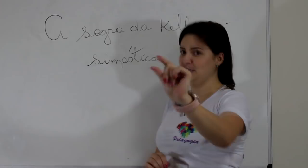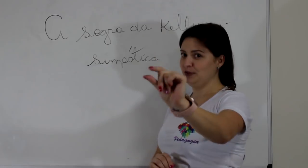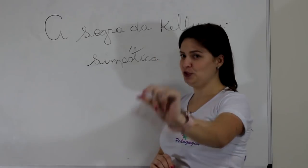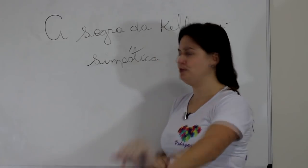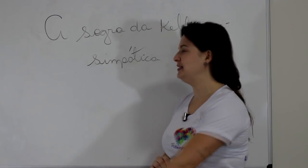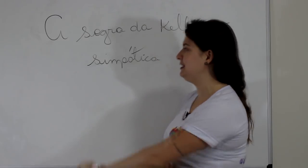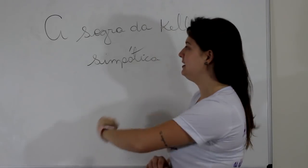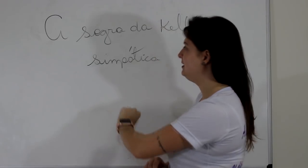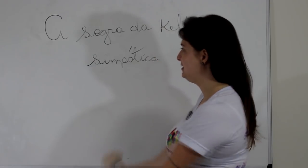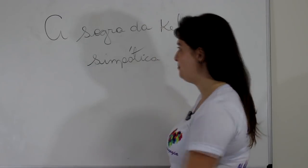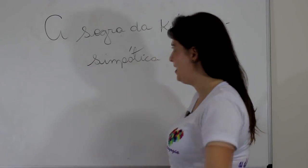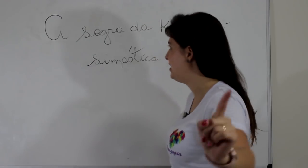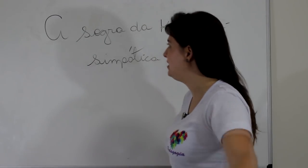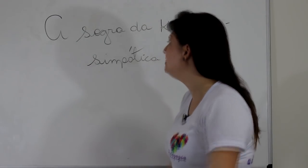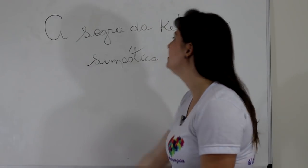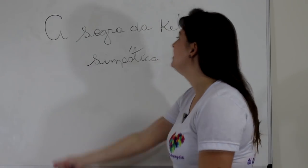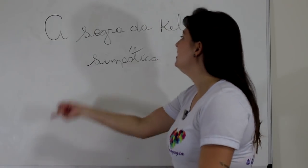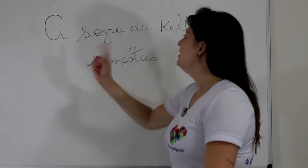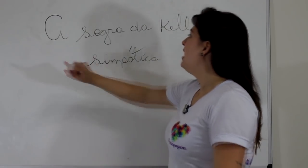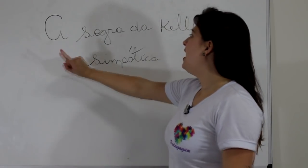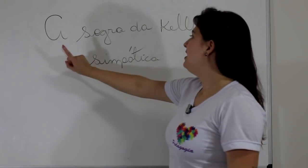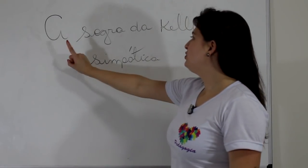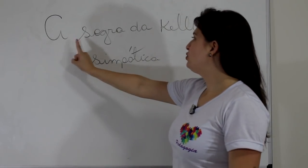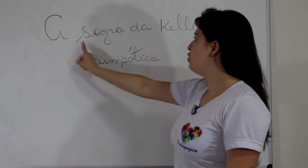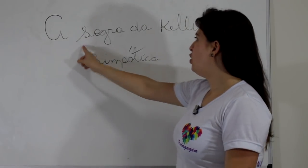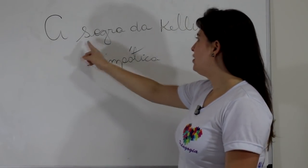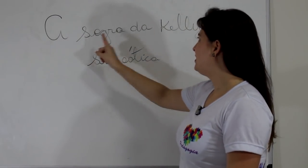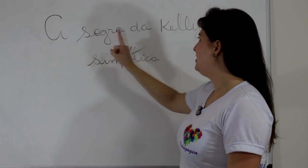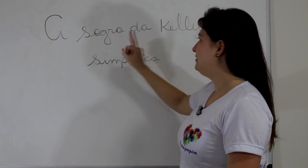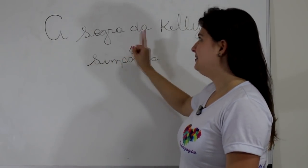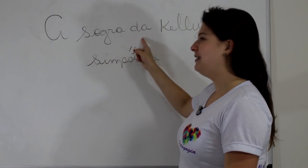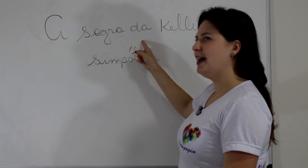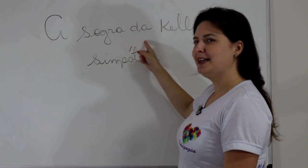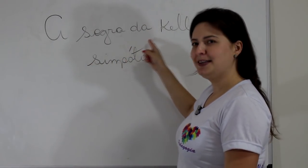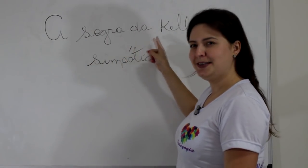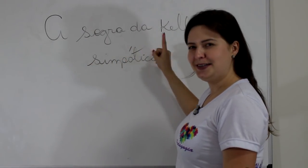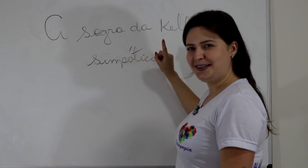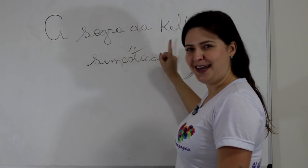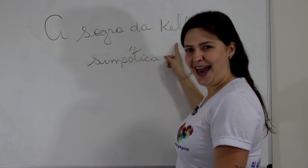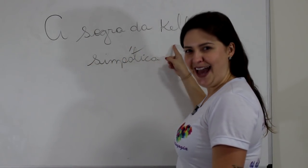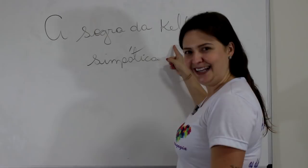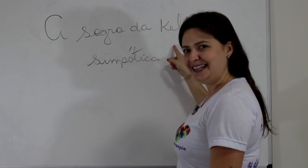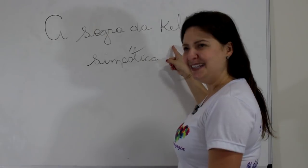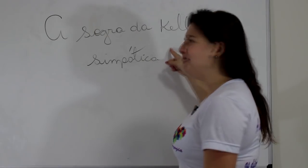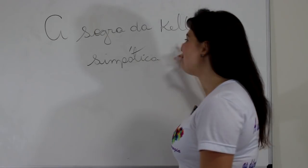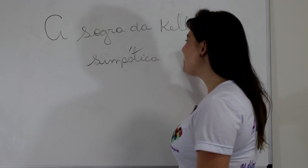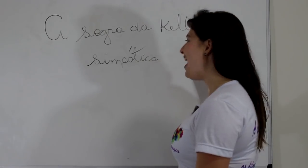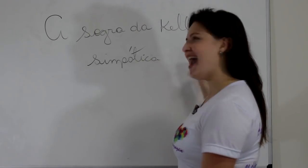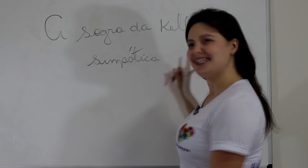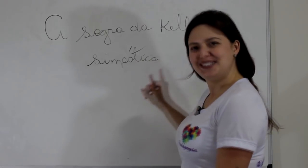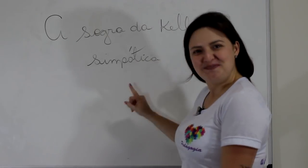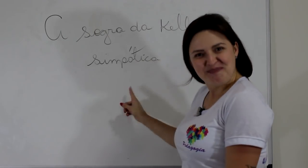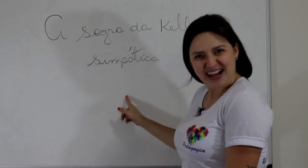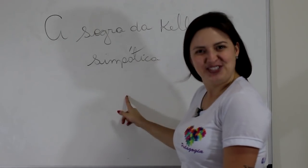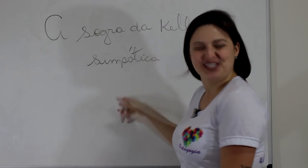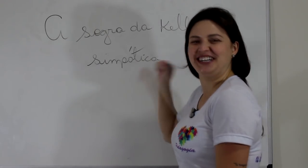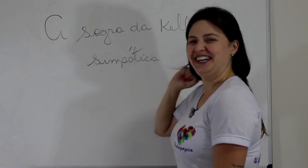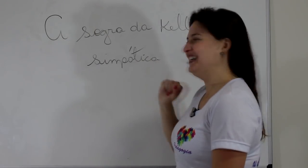uma surpresinha. Espera aí. A sogra da Kelly é simpática.